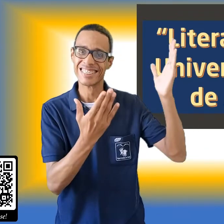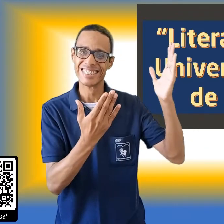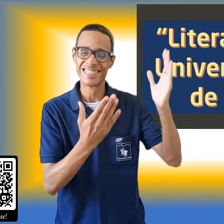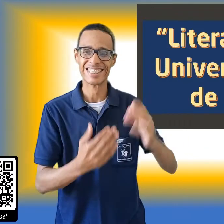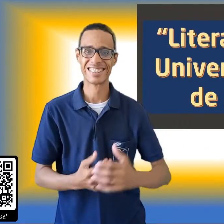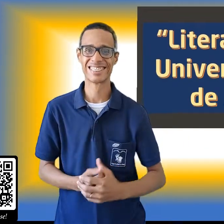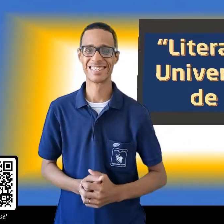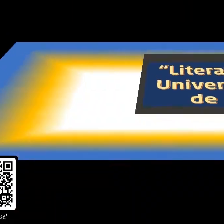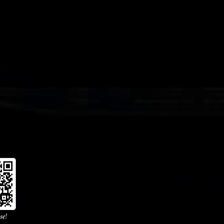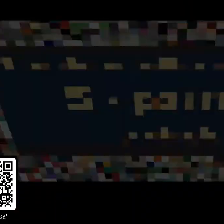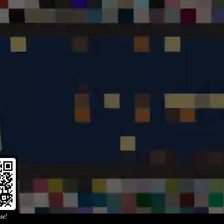4.